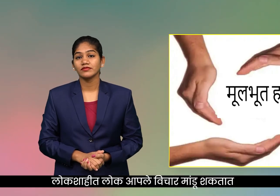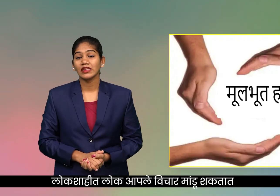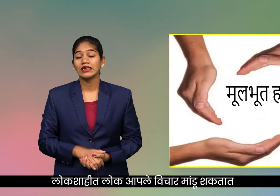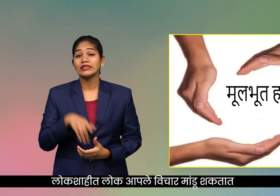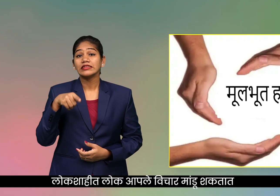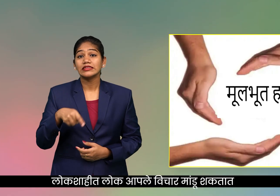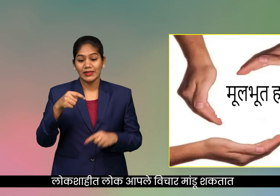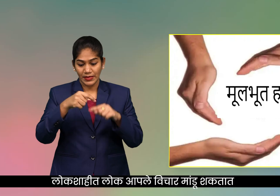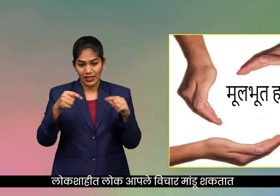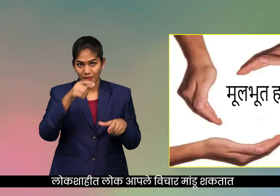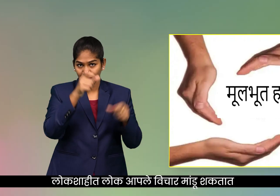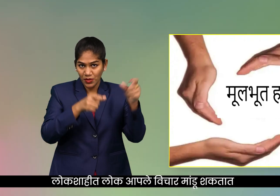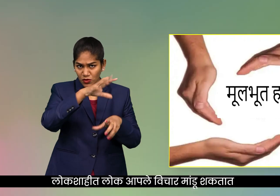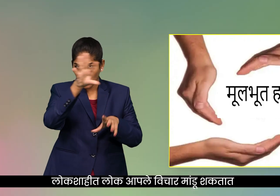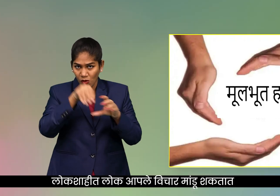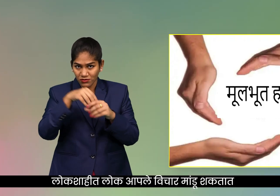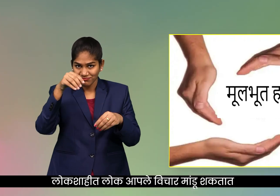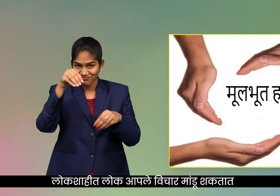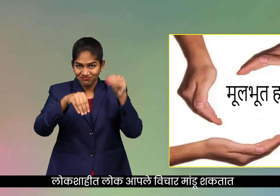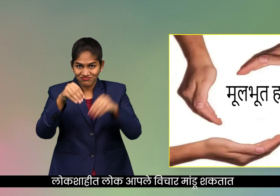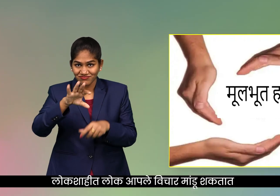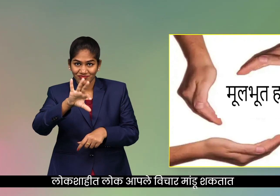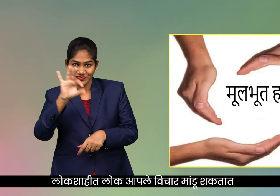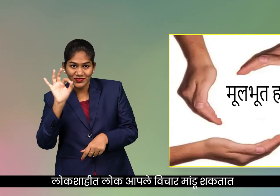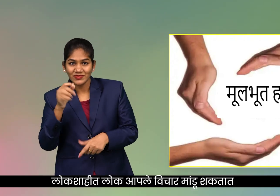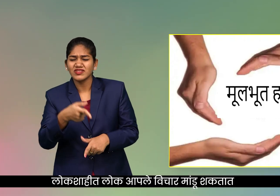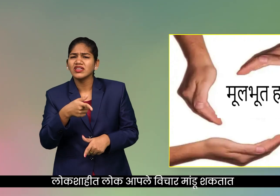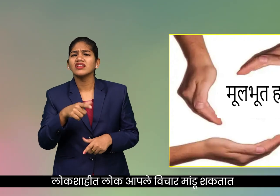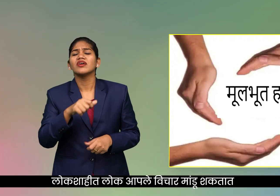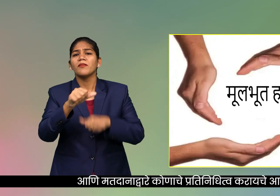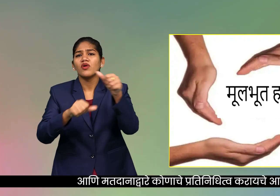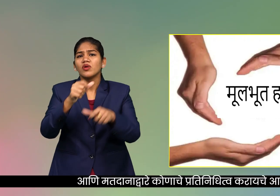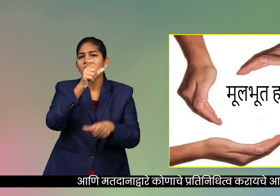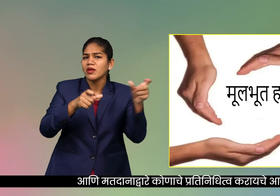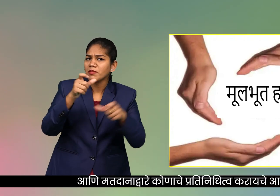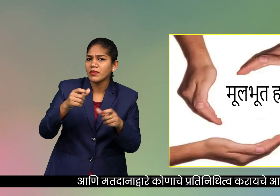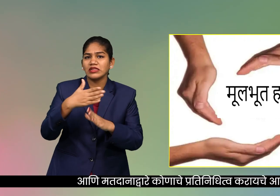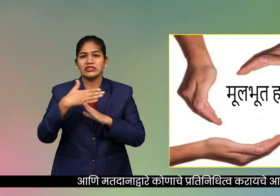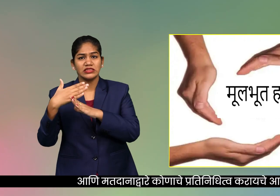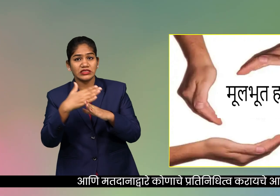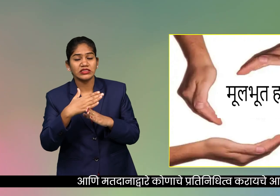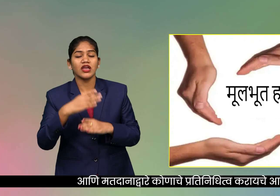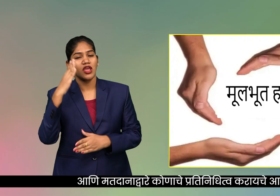लोकशाहीत लोक आपले विचार मांडू शकतात आणि मतद्वाराने कुणाचे